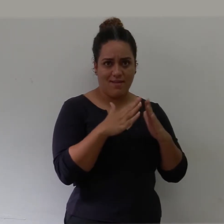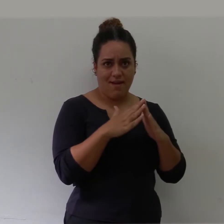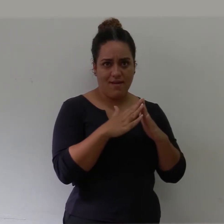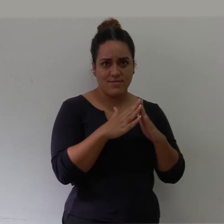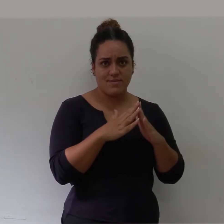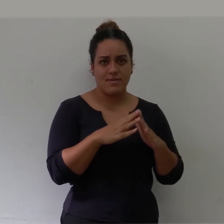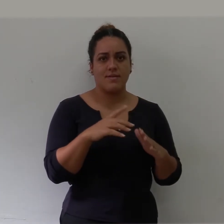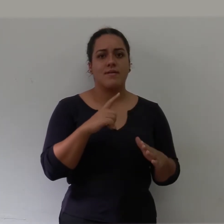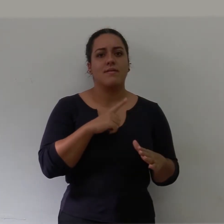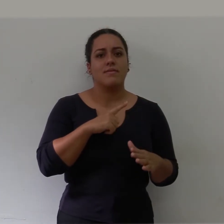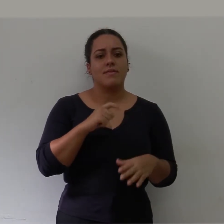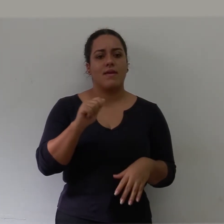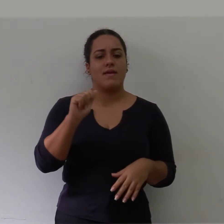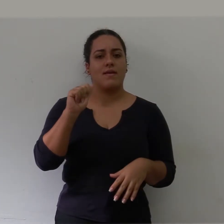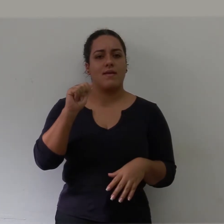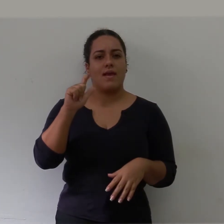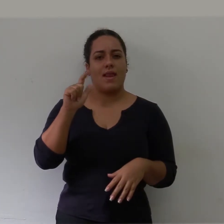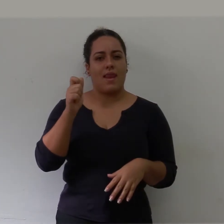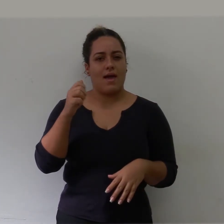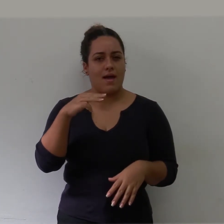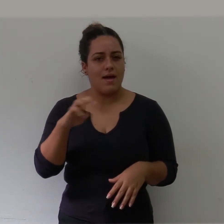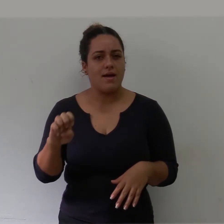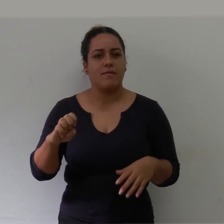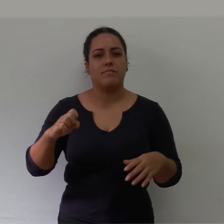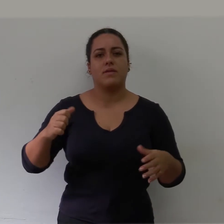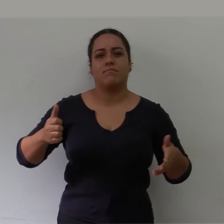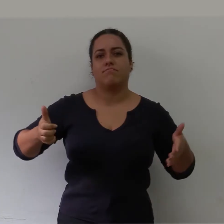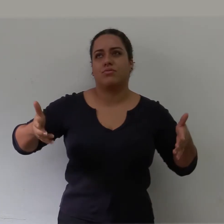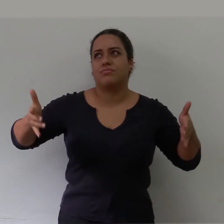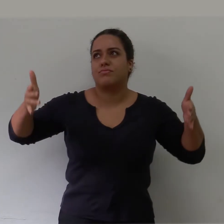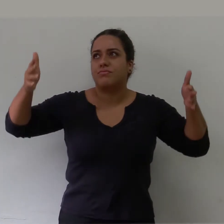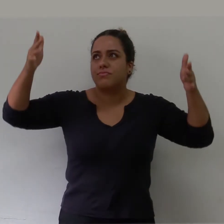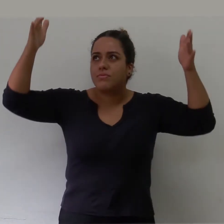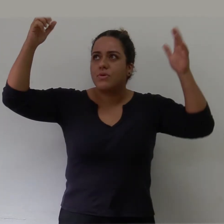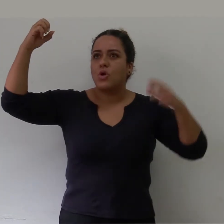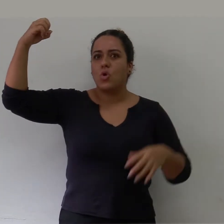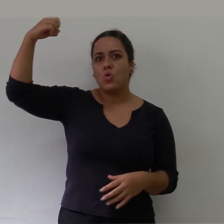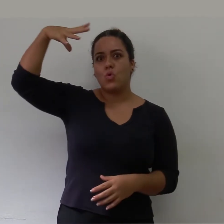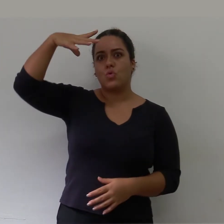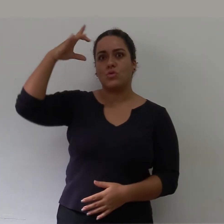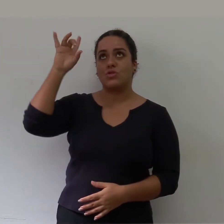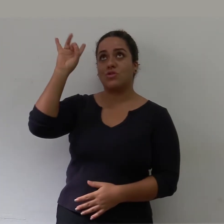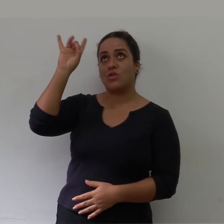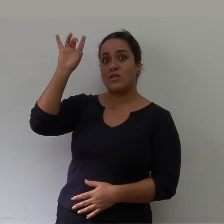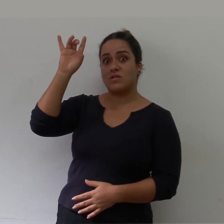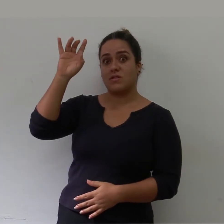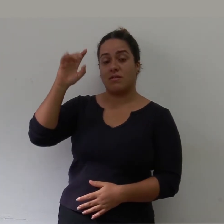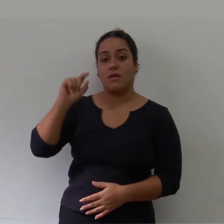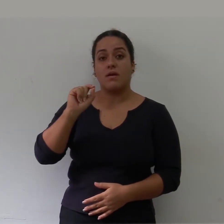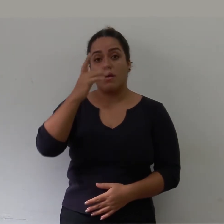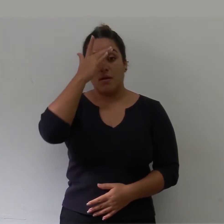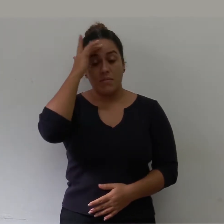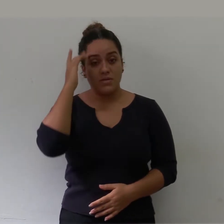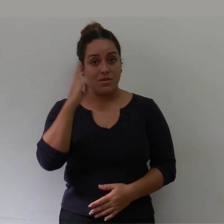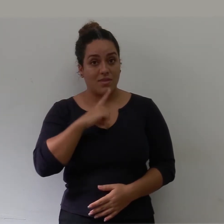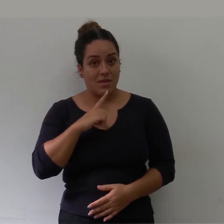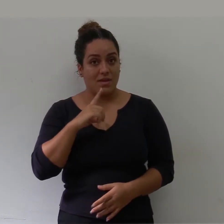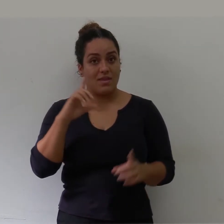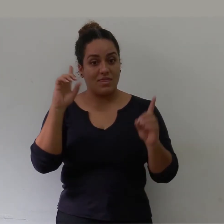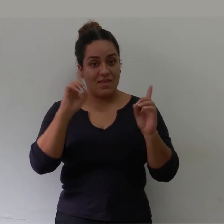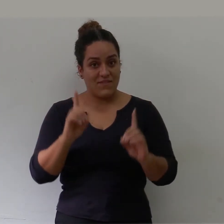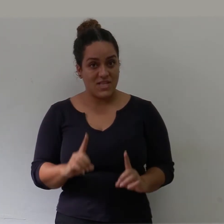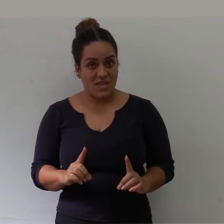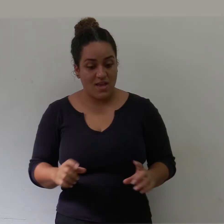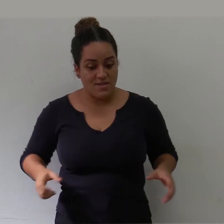o alarme é desativado, as persianas sobem, a luz acende. E para quem tem deficiência física,